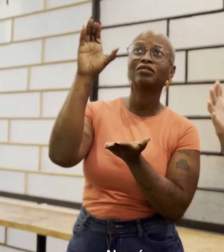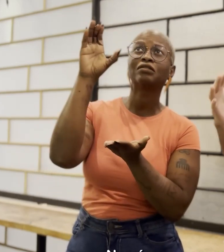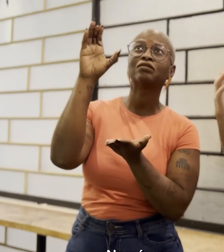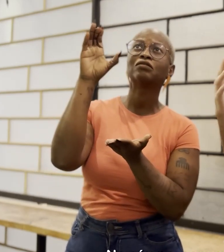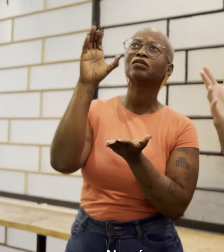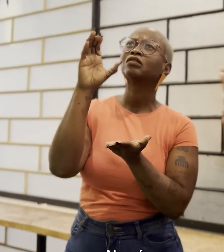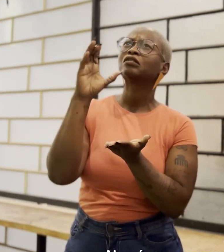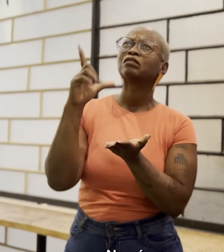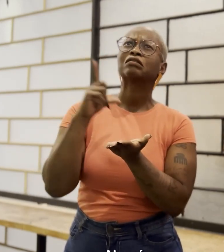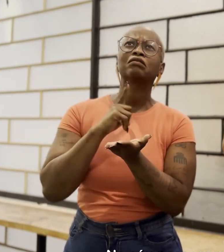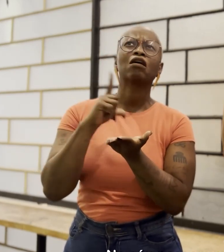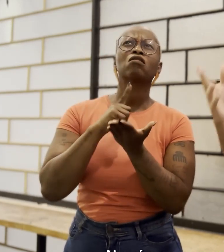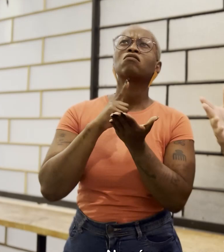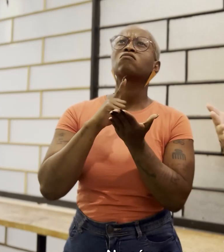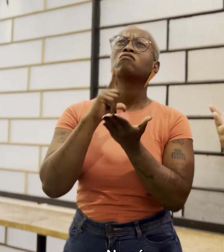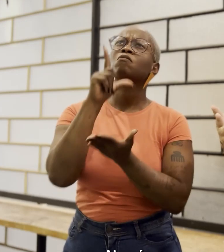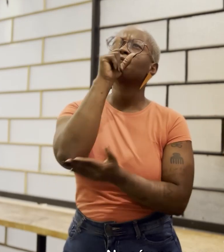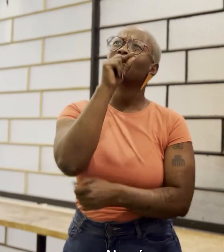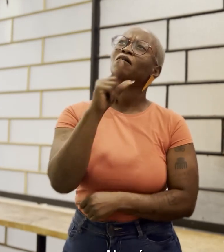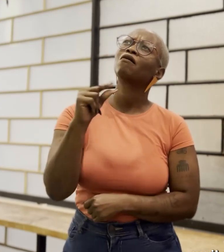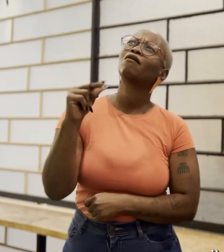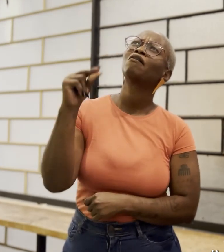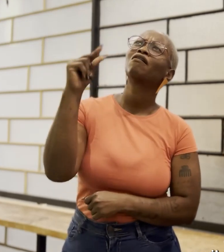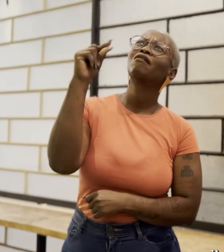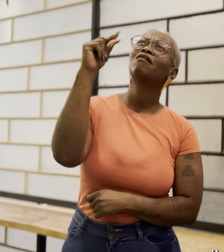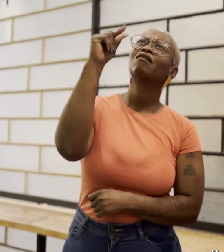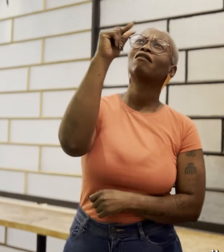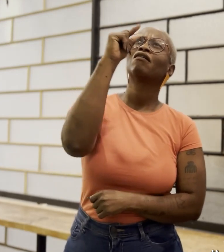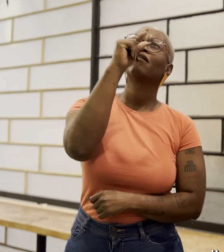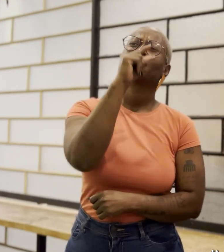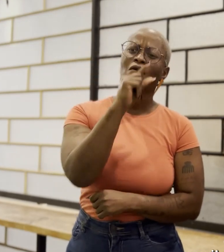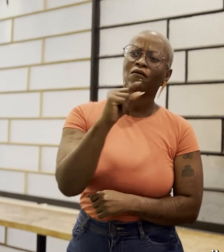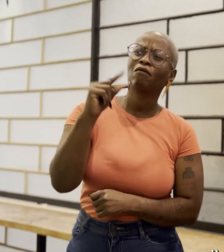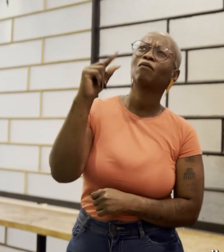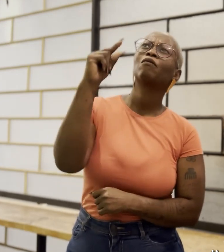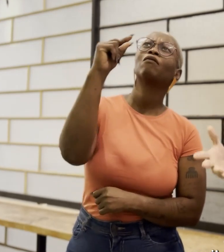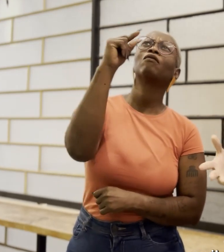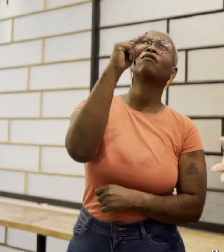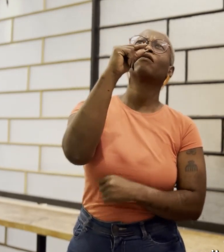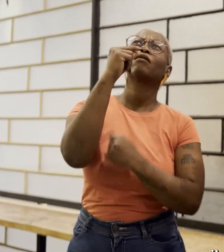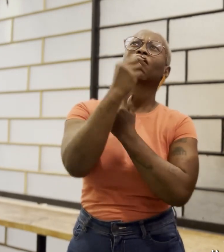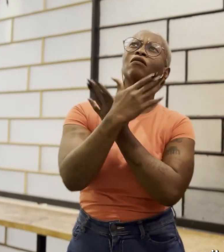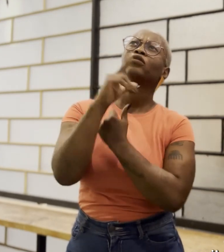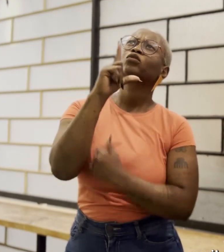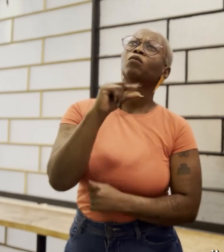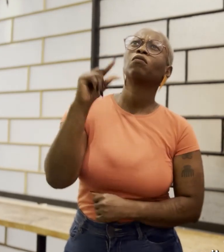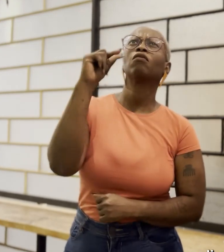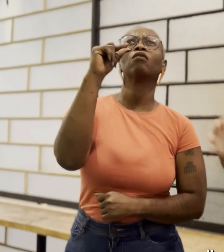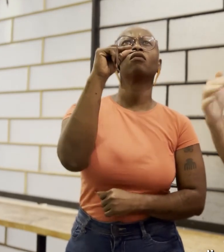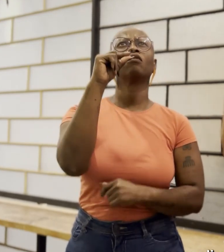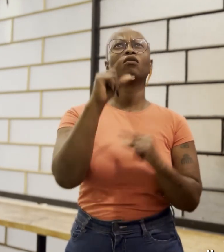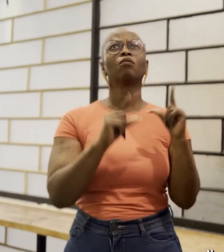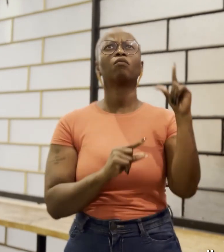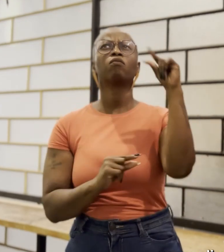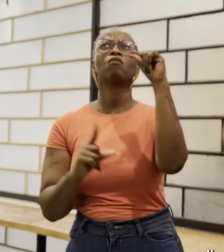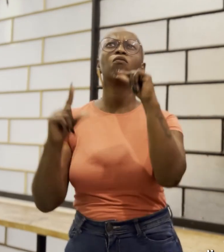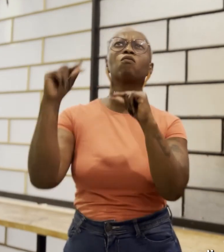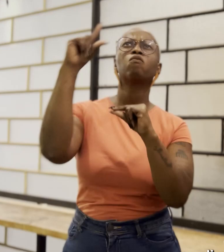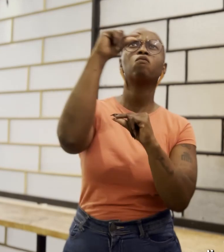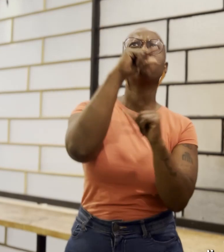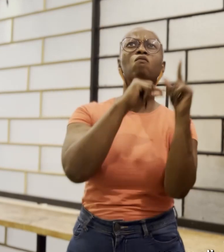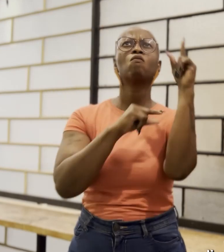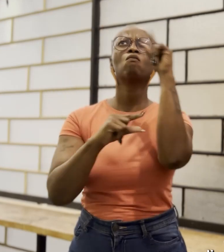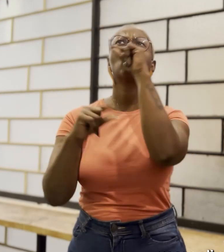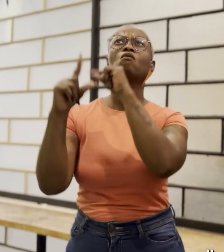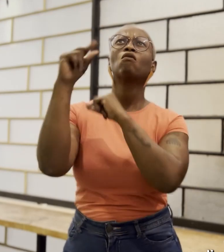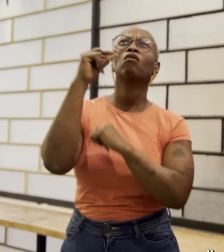passam muitos pássaros, muitas gaivotas que voam ali pelaquela